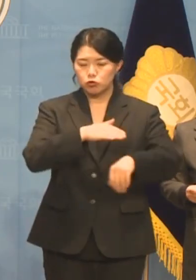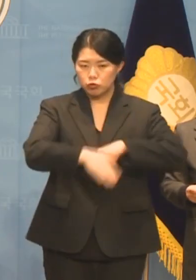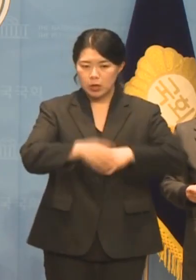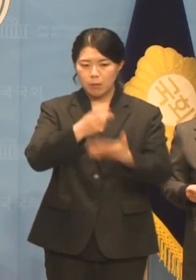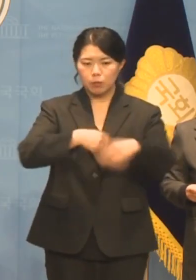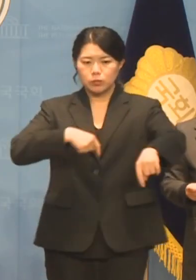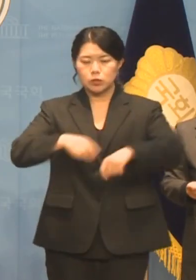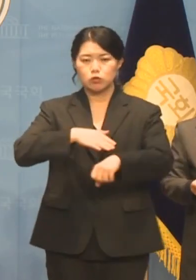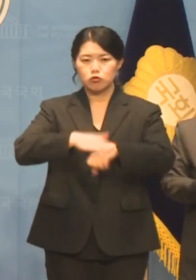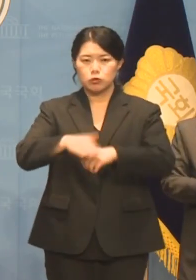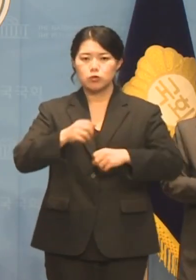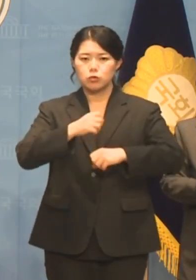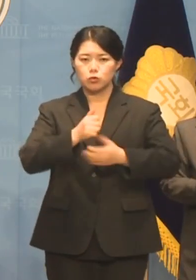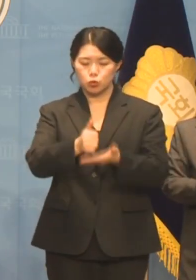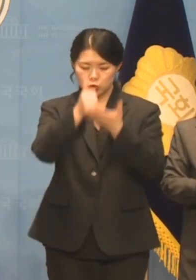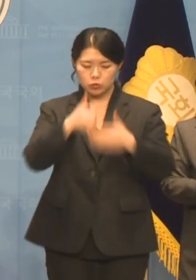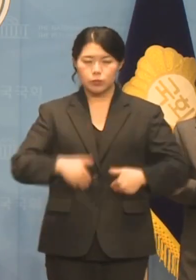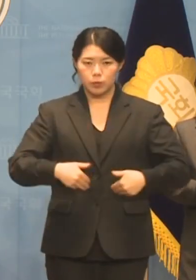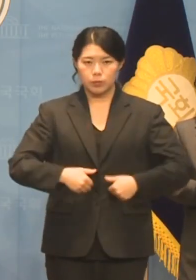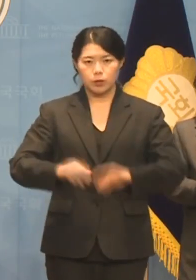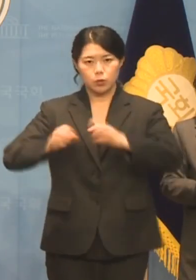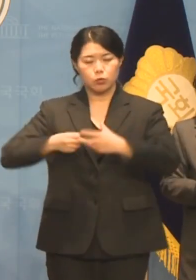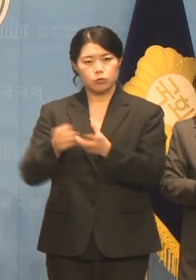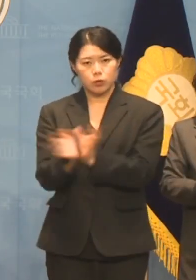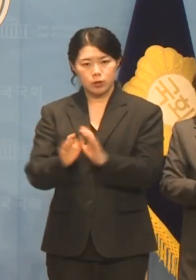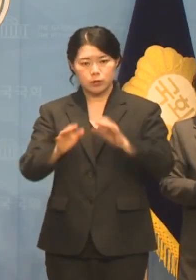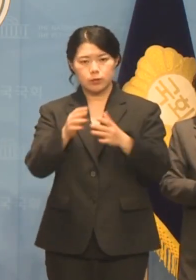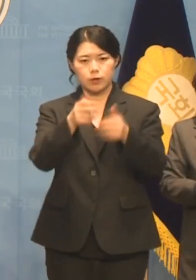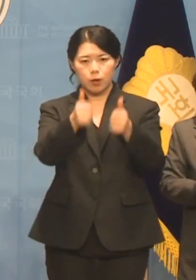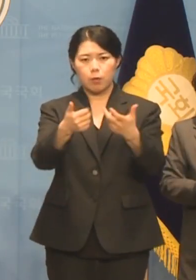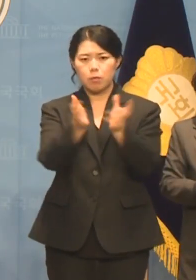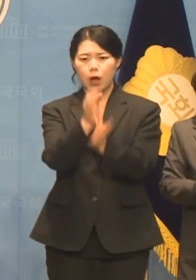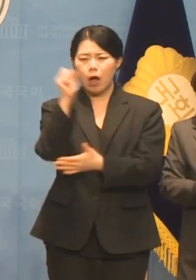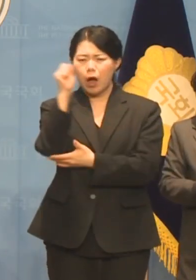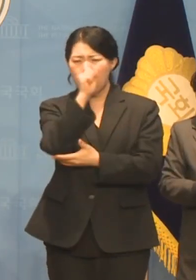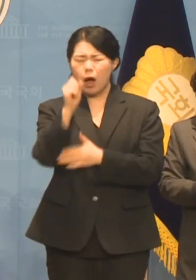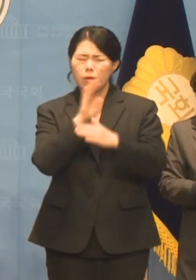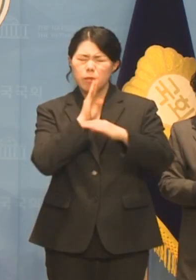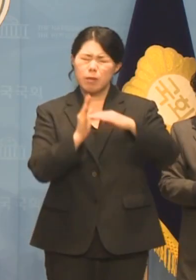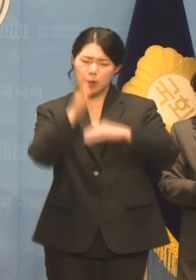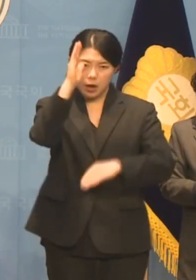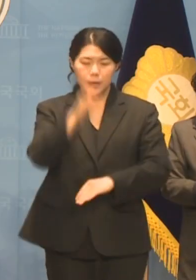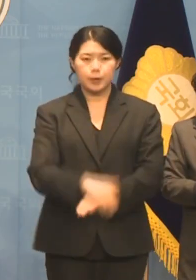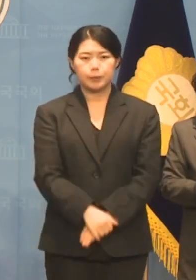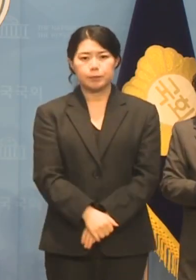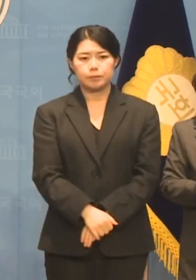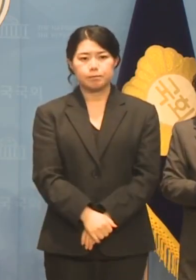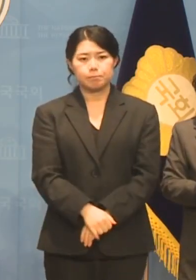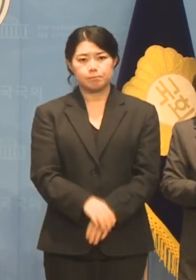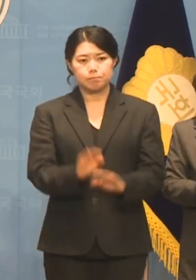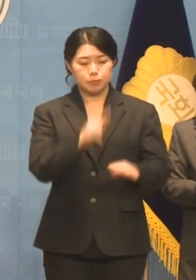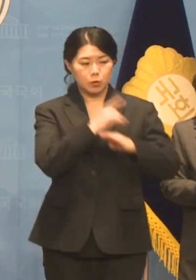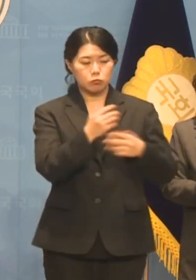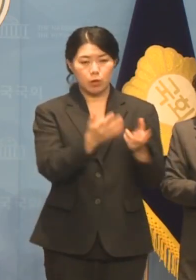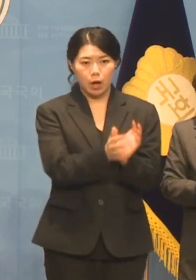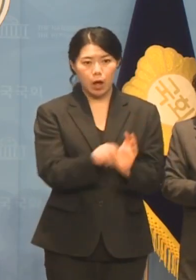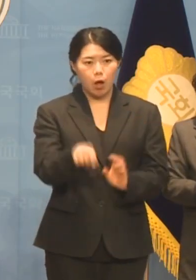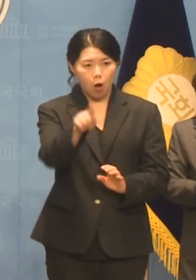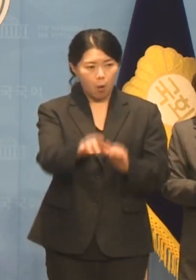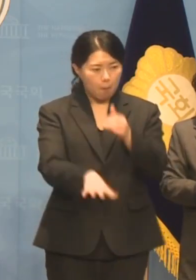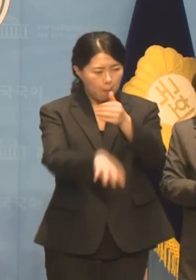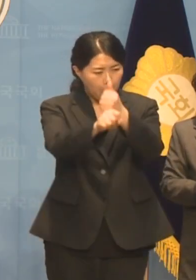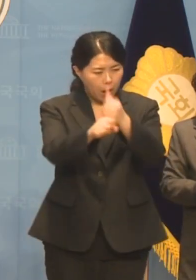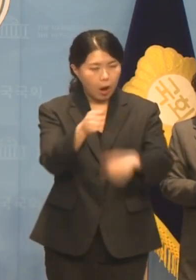법치주의를 존중하시기를 바랍니다. 국민의힘이 사법부 흔들기가 도를 넘고 있습니다. 국민의힘은 민주당이 사법부를